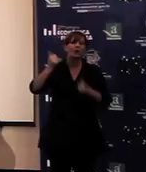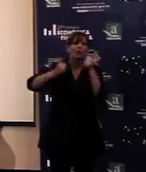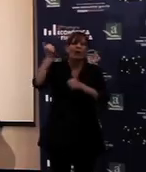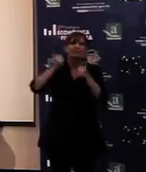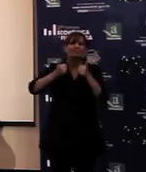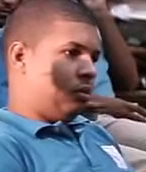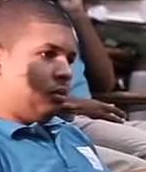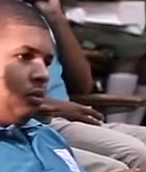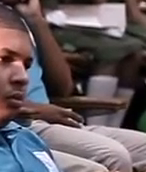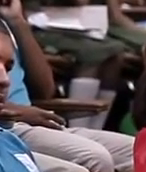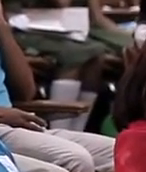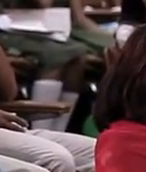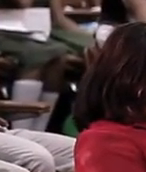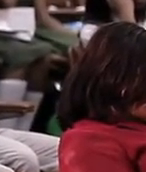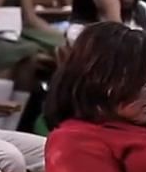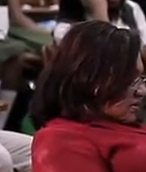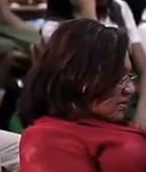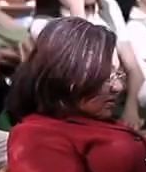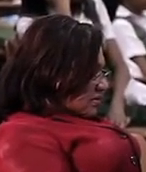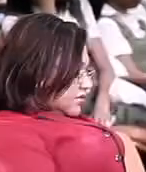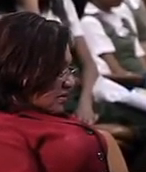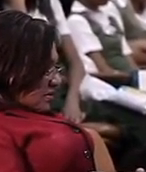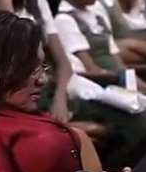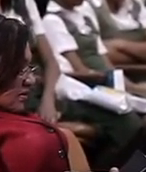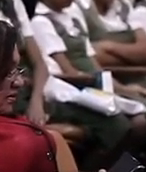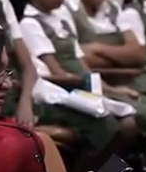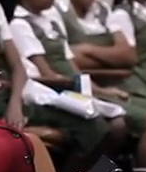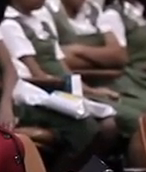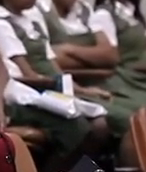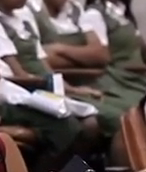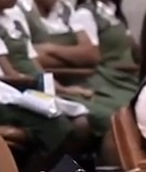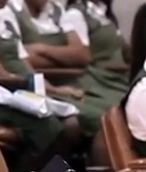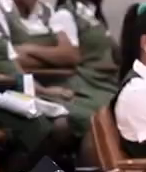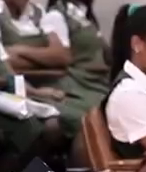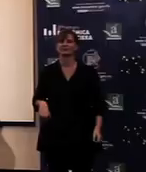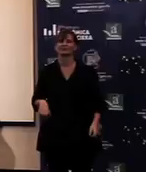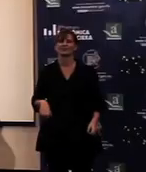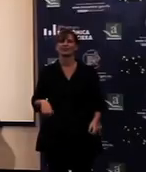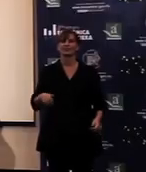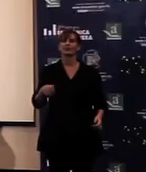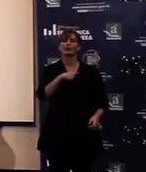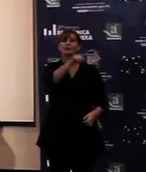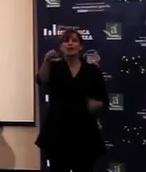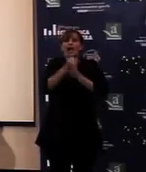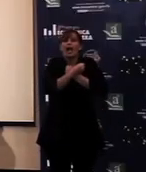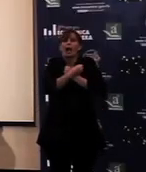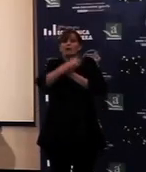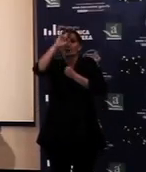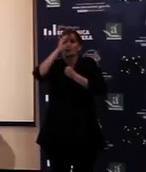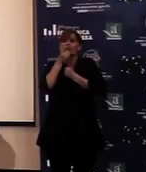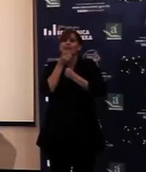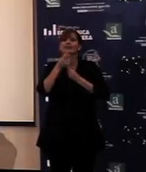hoy 27 la gente pone bandera? Y eso es triste en un joven, ¿eh? ¿Cuántos aman su país? Levanten la mano los que aman su país.